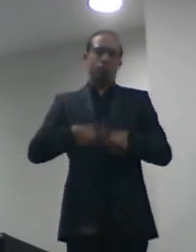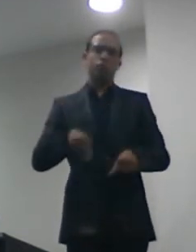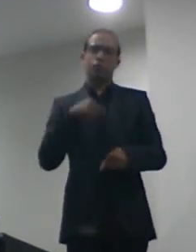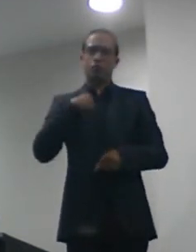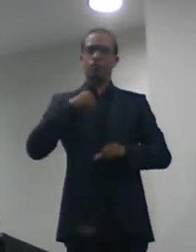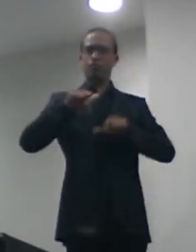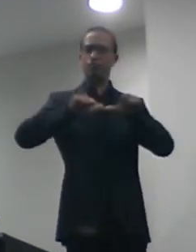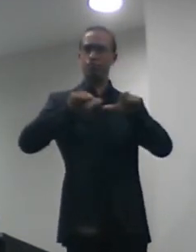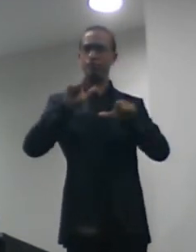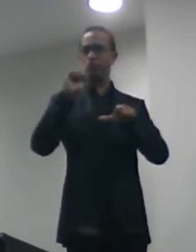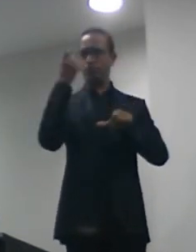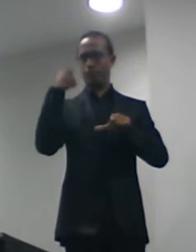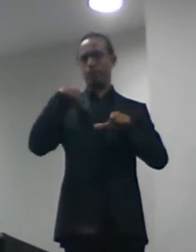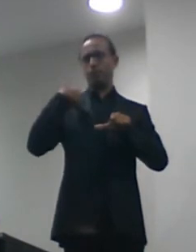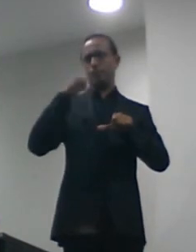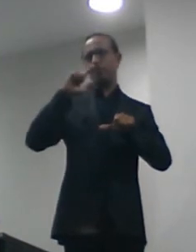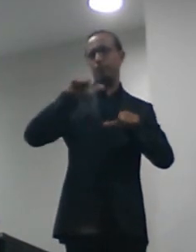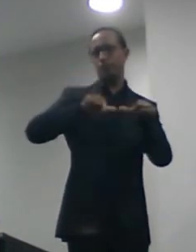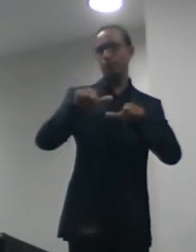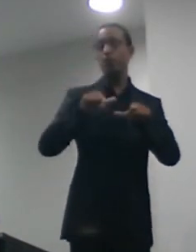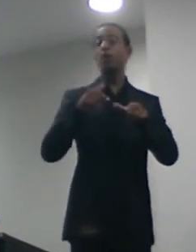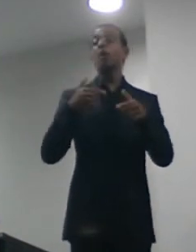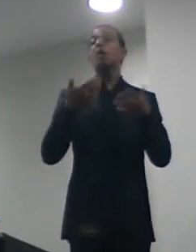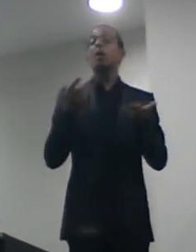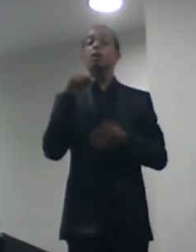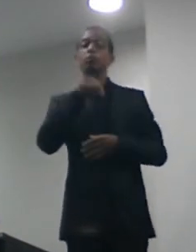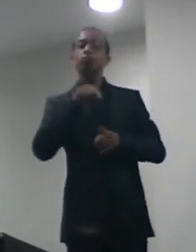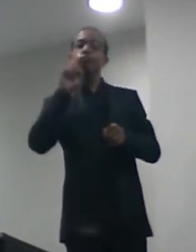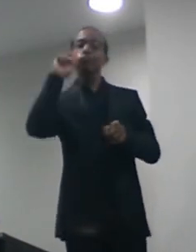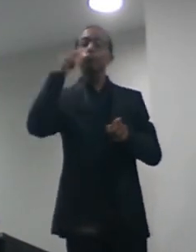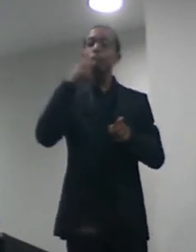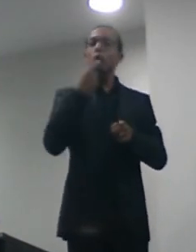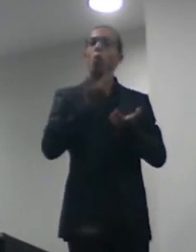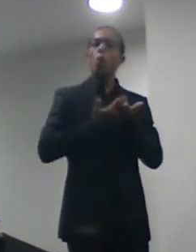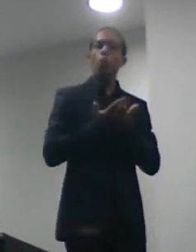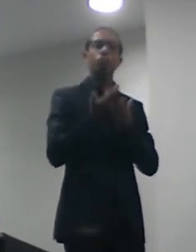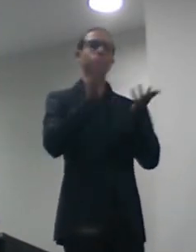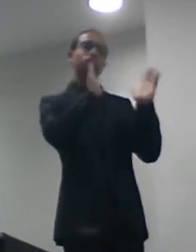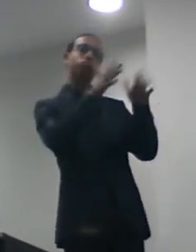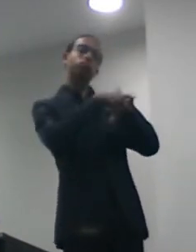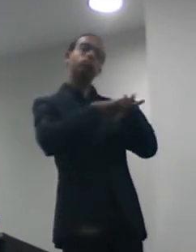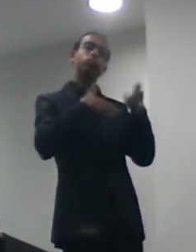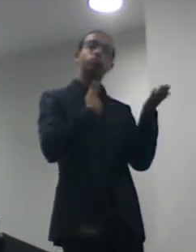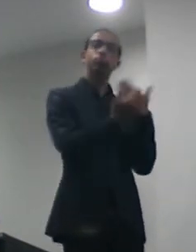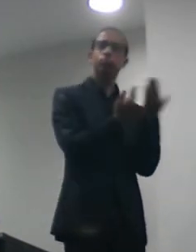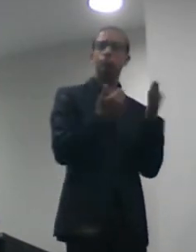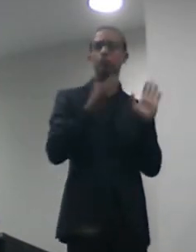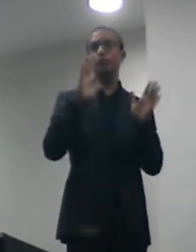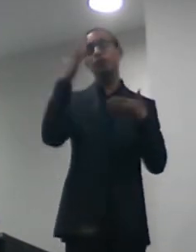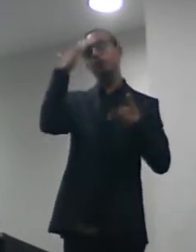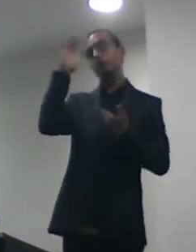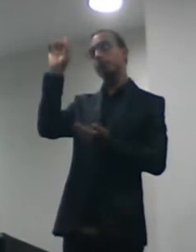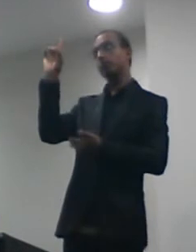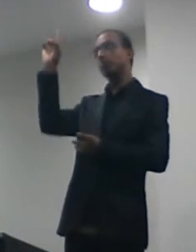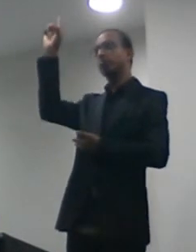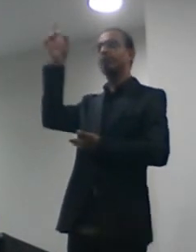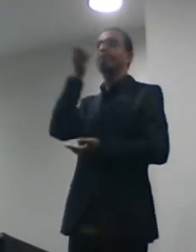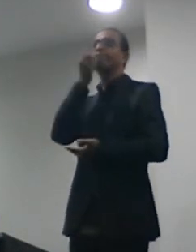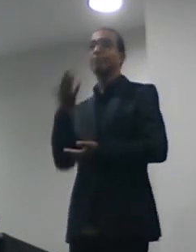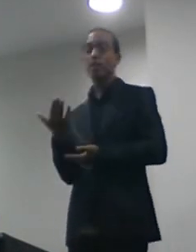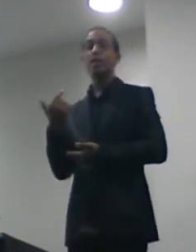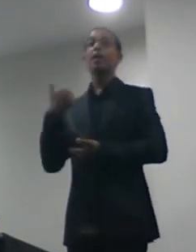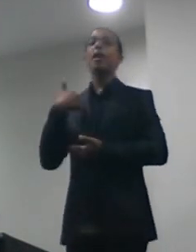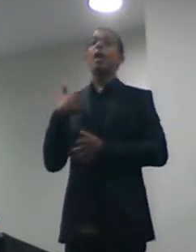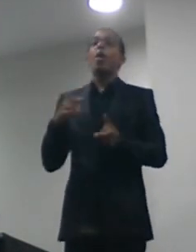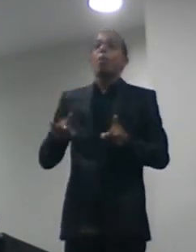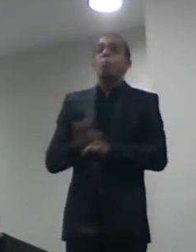onde eu trabalhava, e esse surdo começou a falar comigo em Libras. Graças ao meu bom Deus, eu já estava